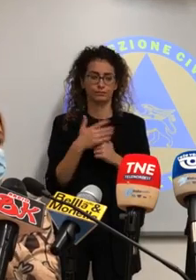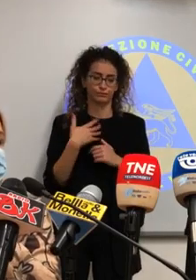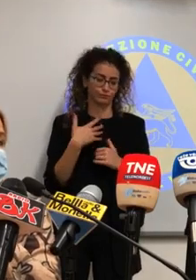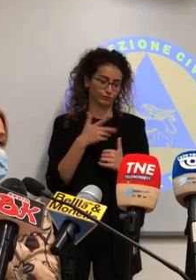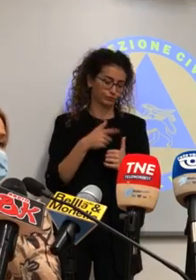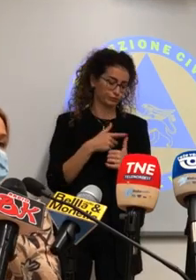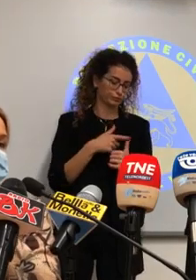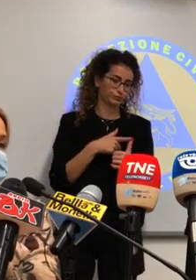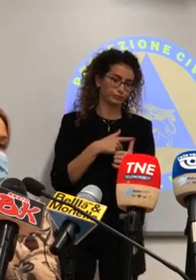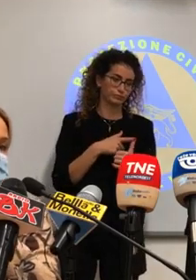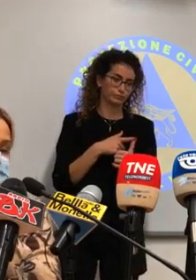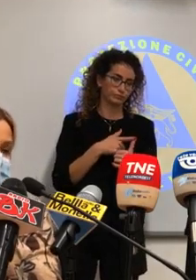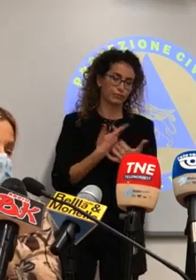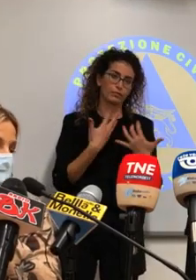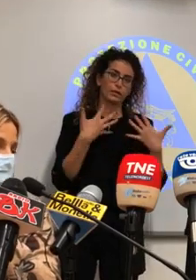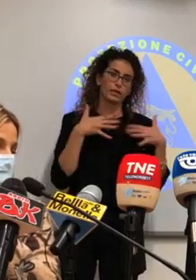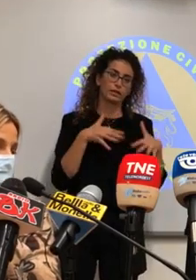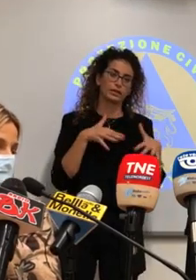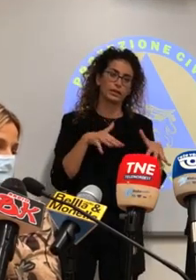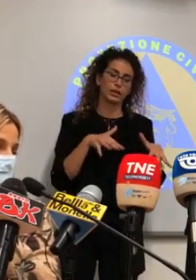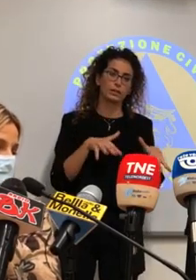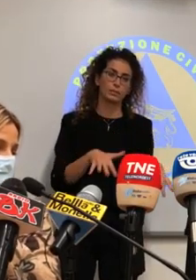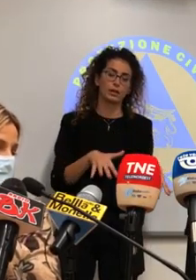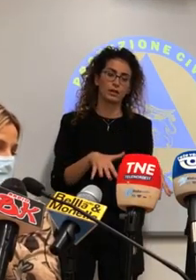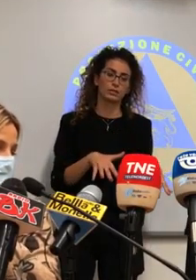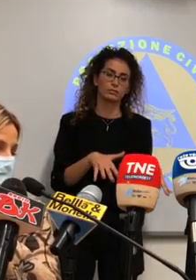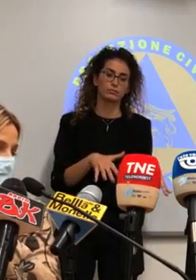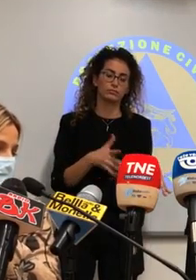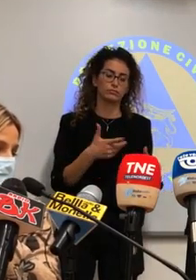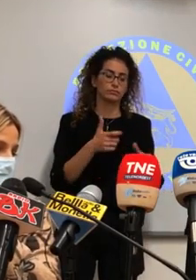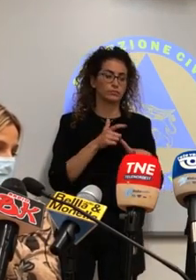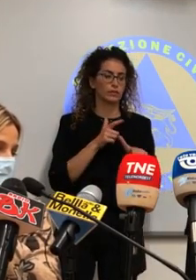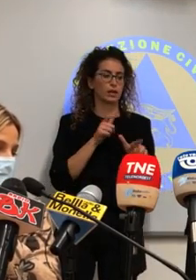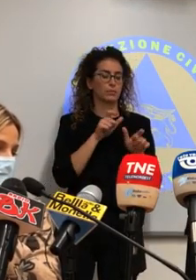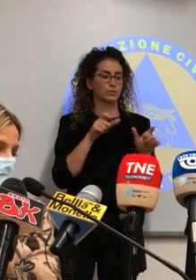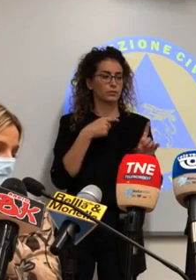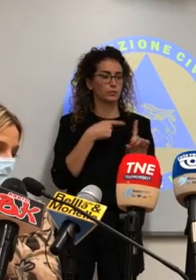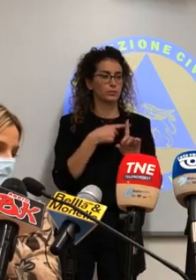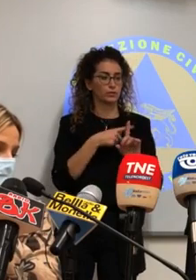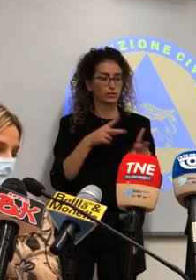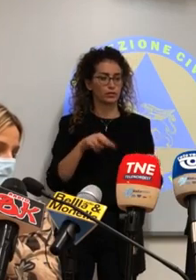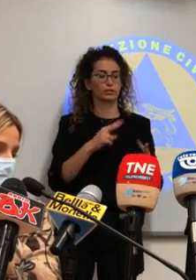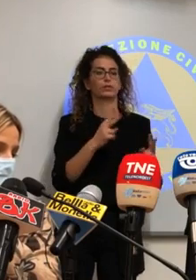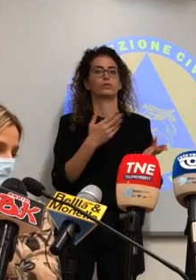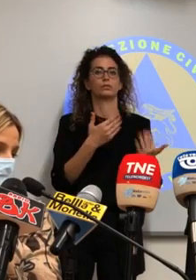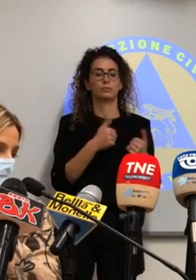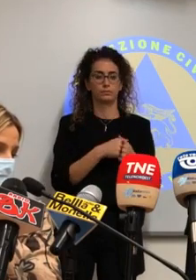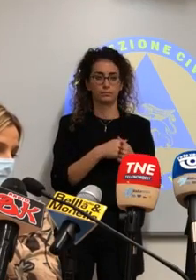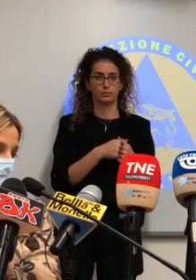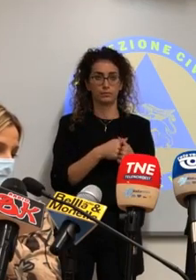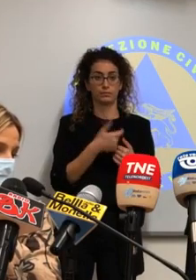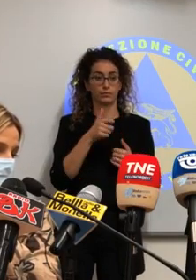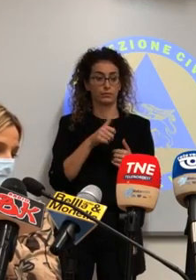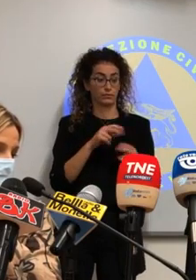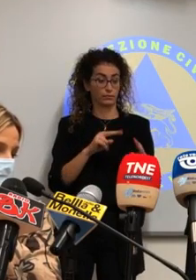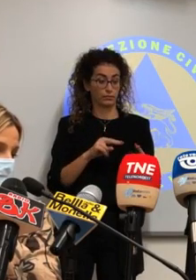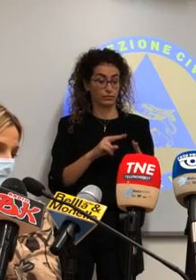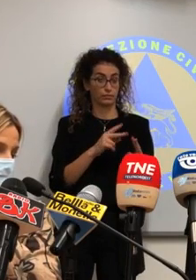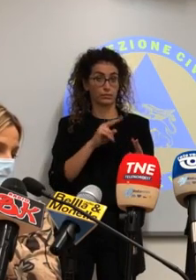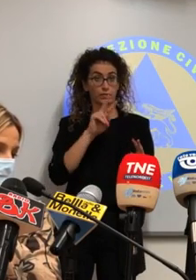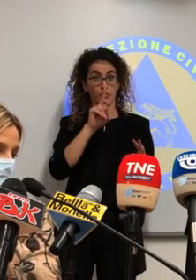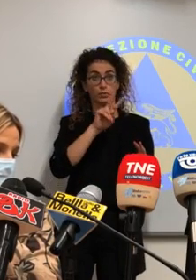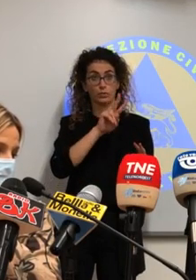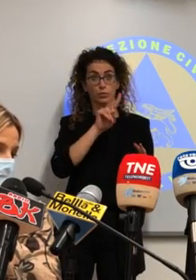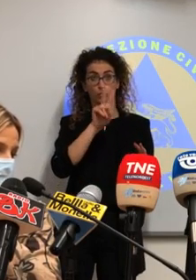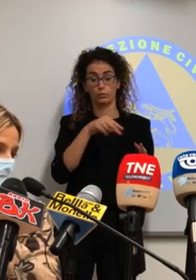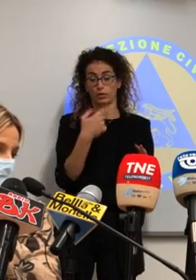lato il sistema che ci consente di individuare i positivi, che generalmente quando li riscontriamo, quei 2.000 casi che vi